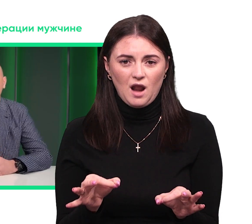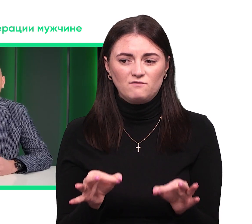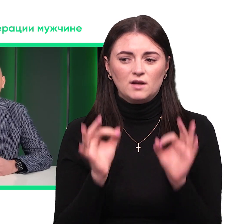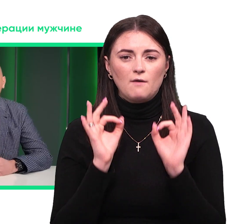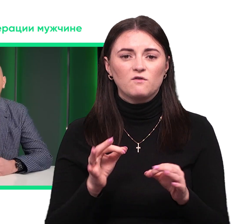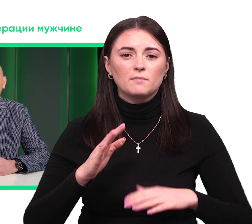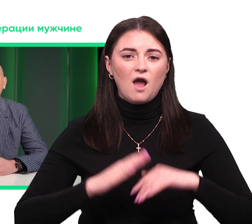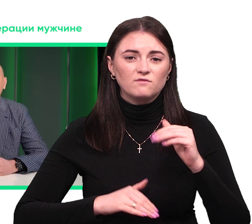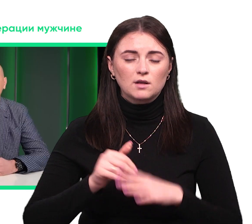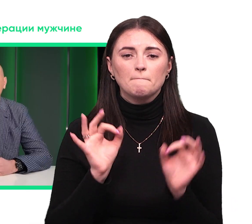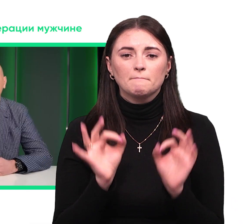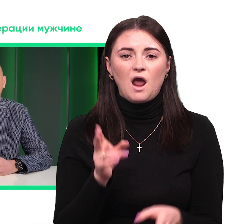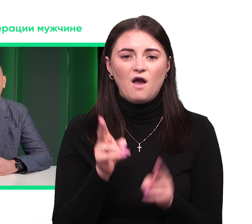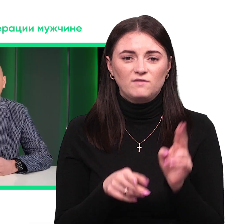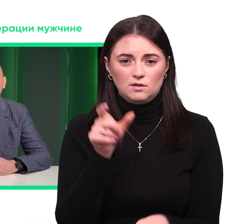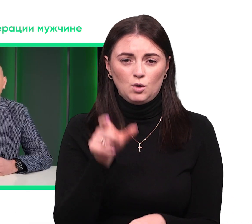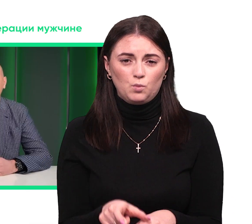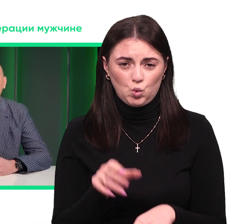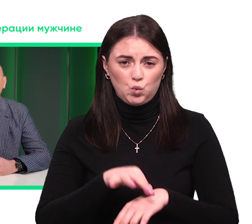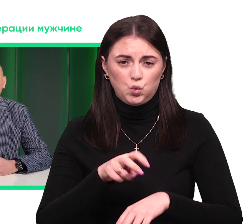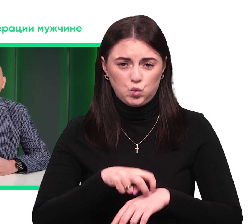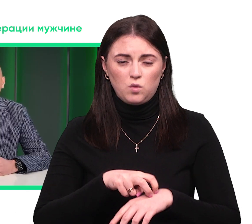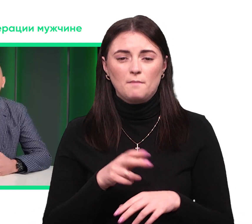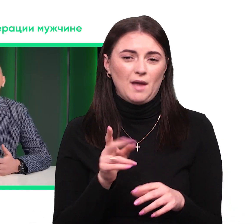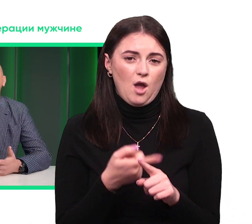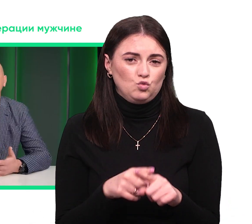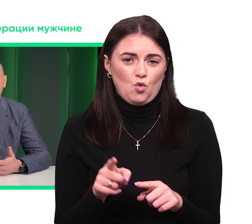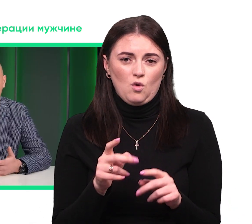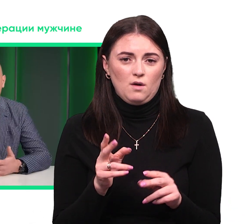правильных руках и правильным хирургом, она безопасна. Вопрос только в том,